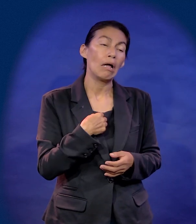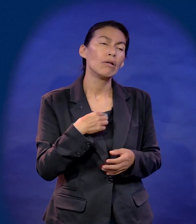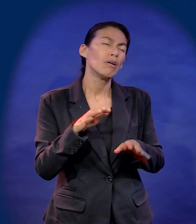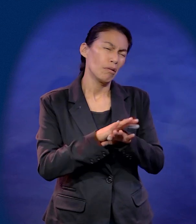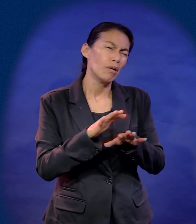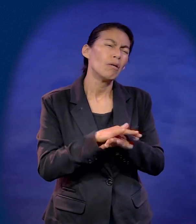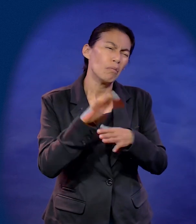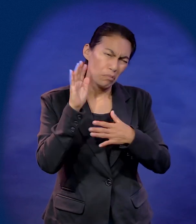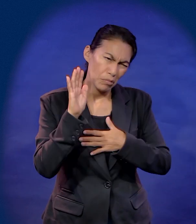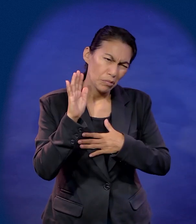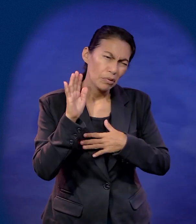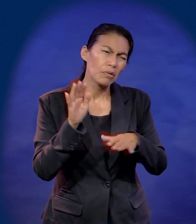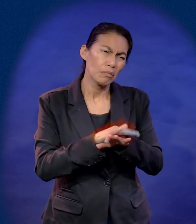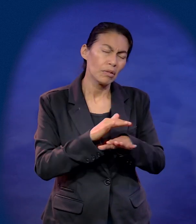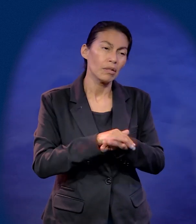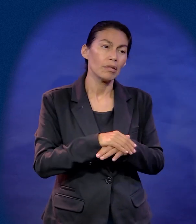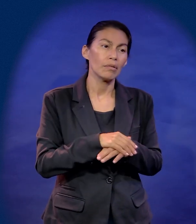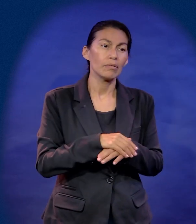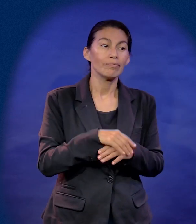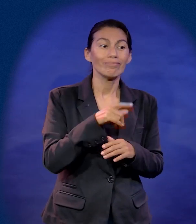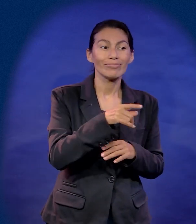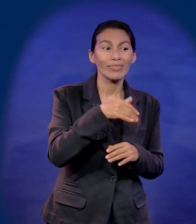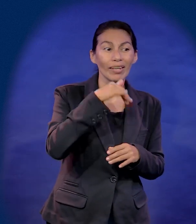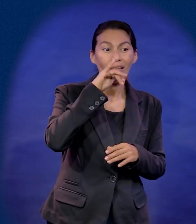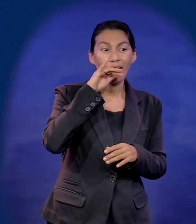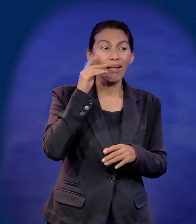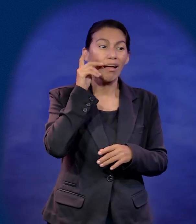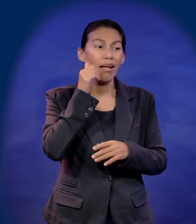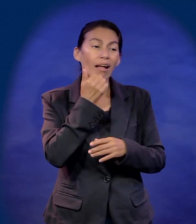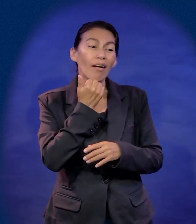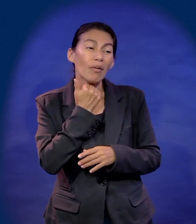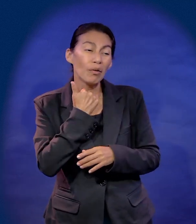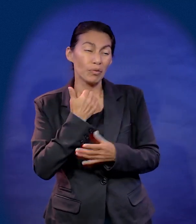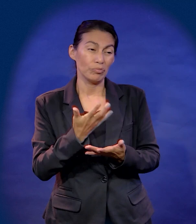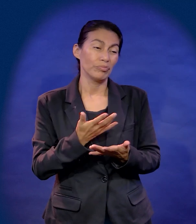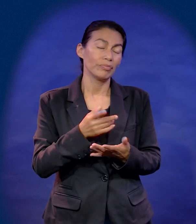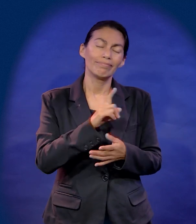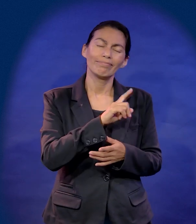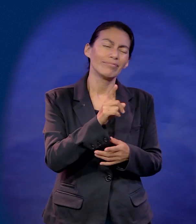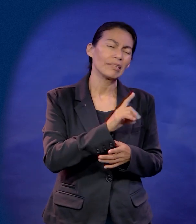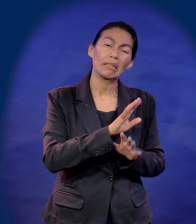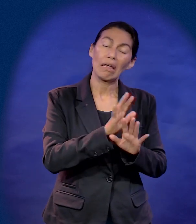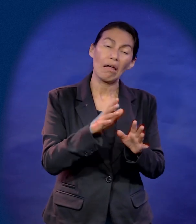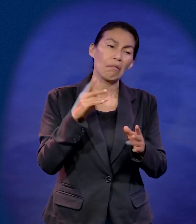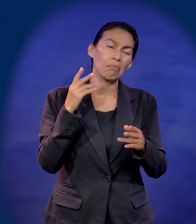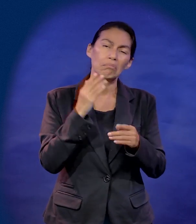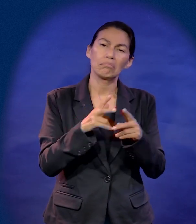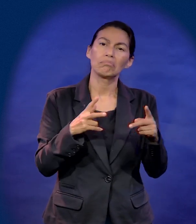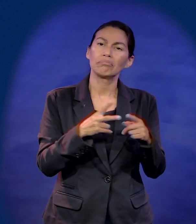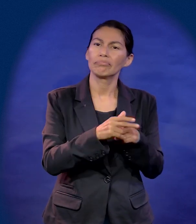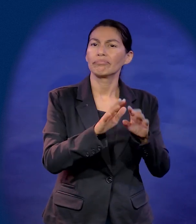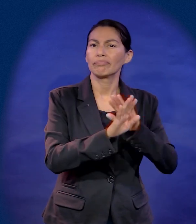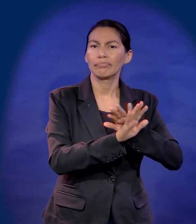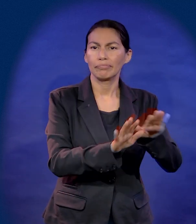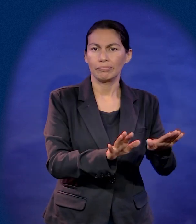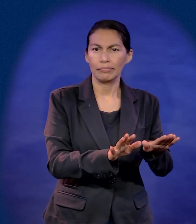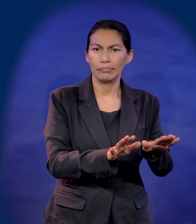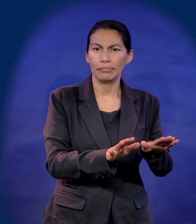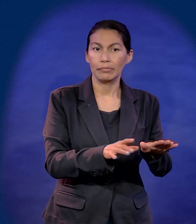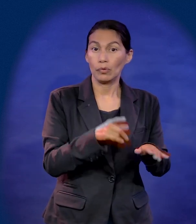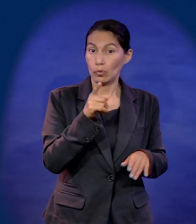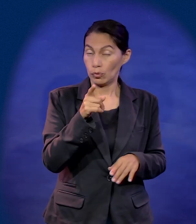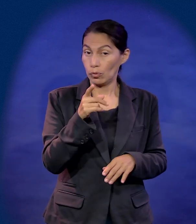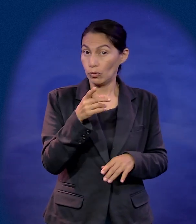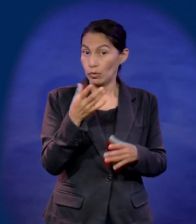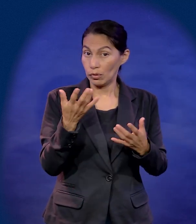Si tú le dices, no, pues es que eres bien celoso, voy a cambiar, te lo prometo. No, es que tomas alcohol, no, yo lo dejo, yo no vuelvo